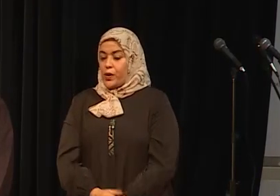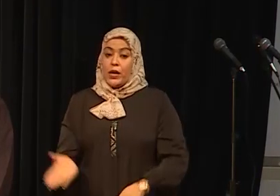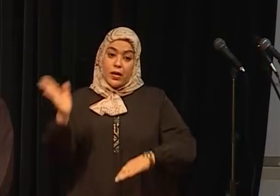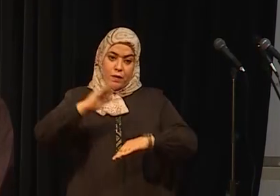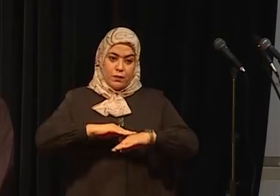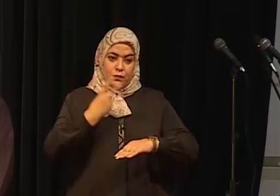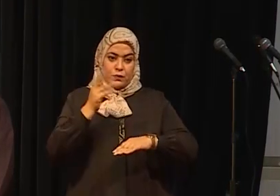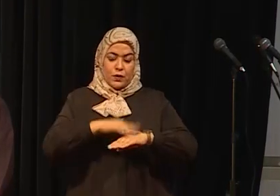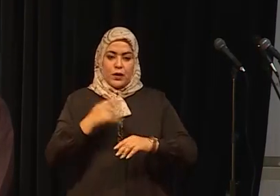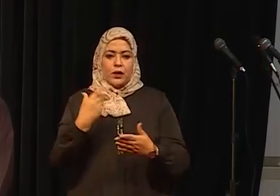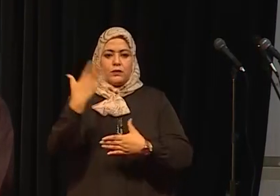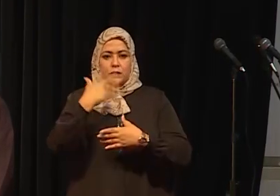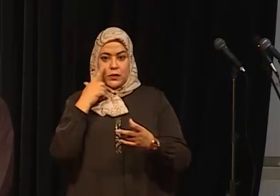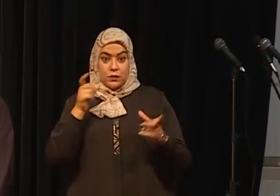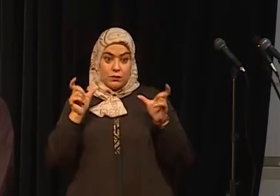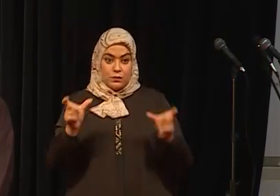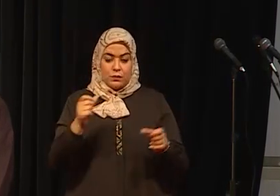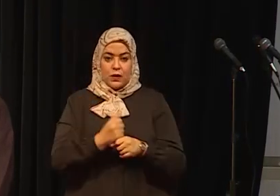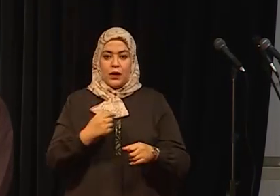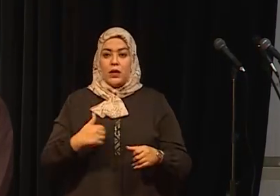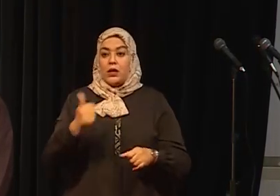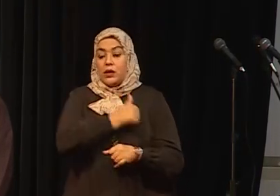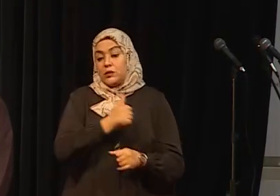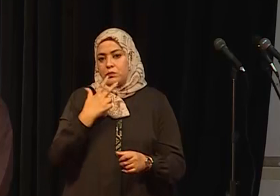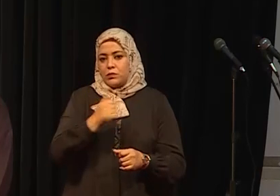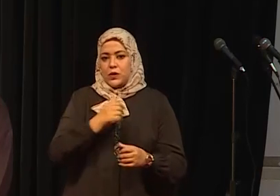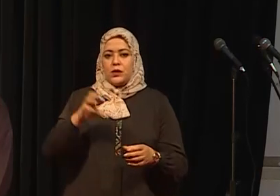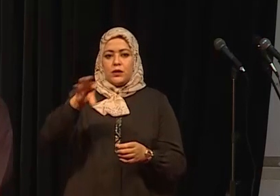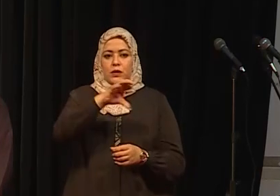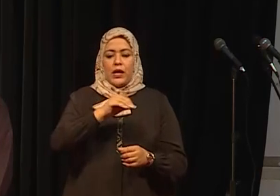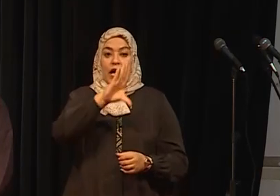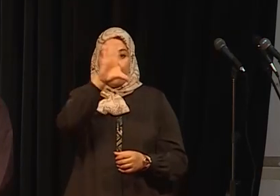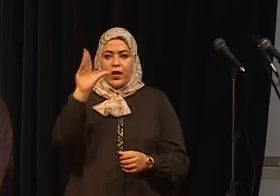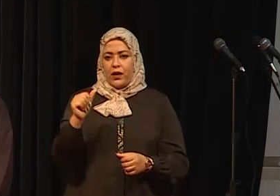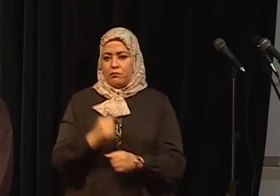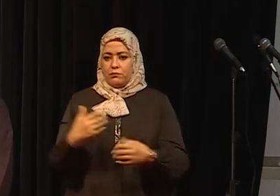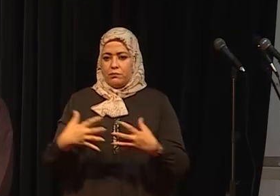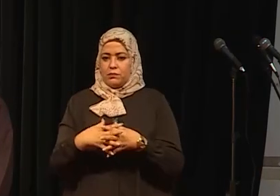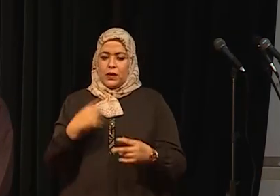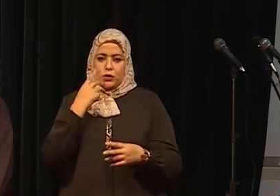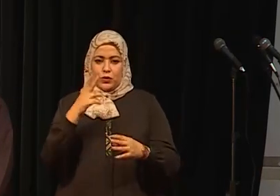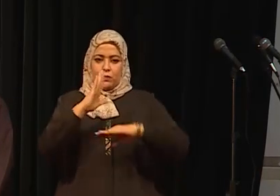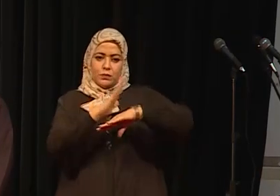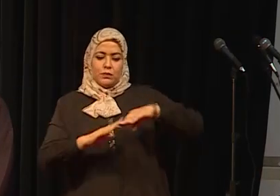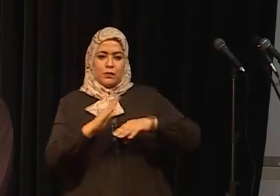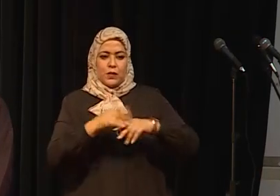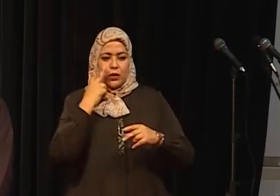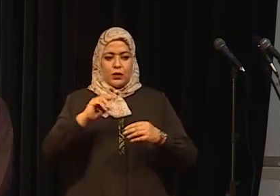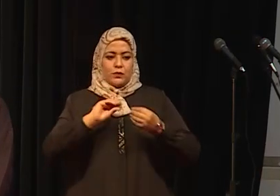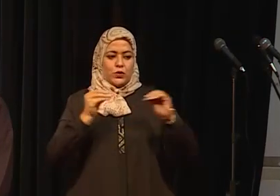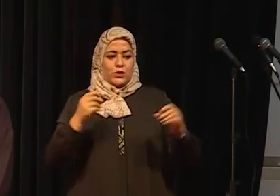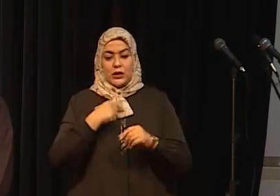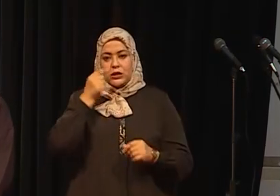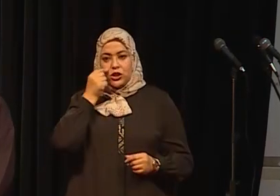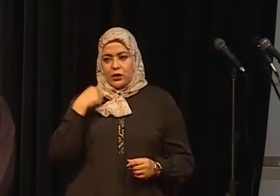كما تطلع اللجنة بدور أمانة العامة الدائمة لشبكة إفريقيا لهيئات حماية معالجة معطيات ذات